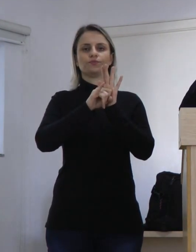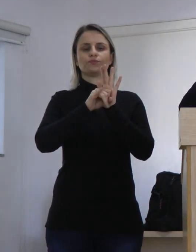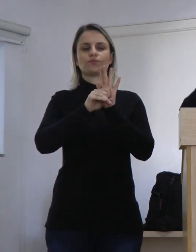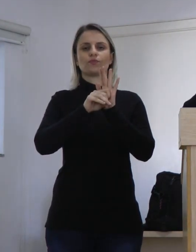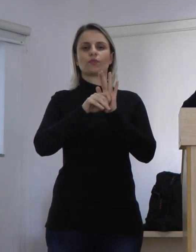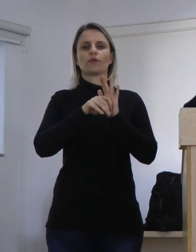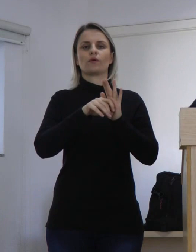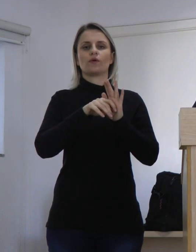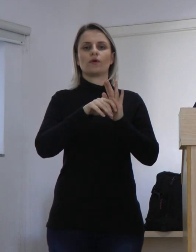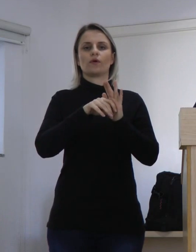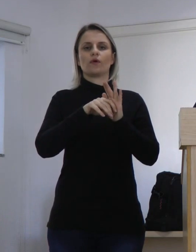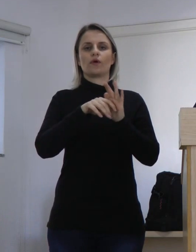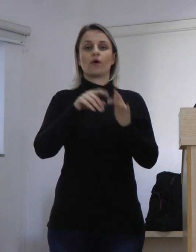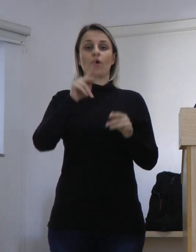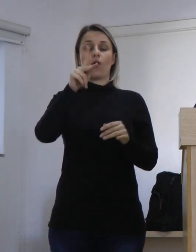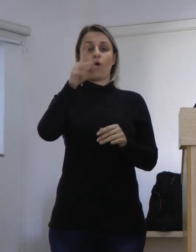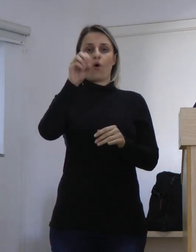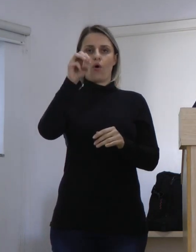não aceitava.